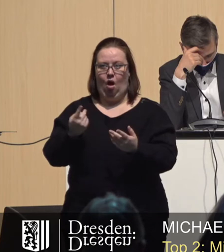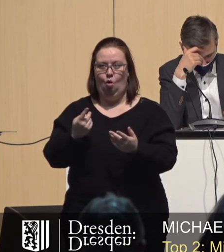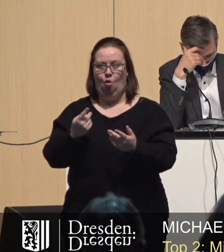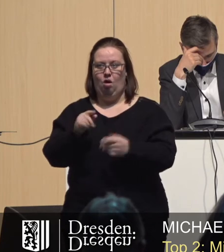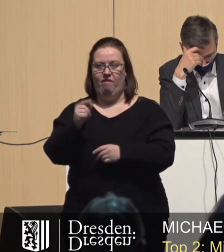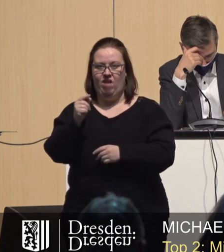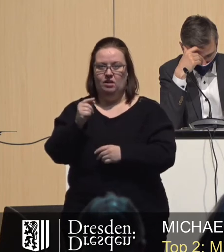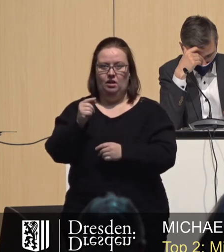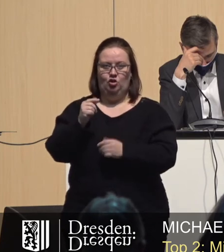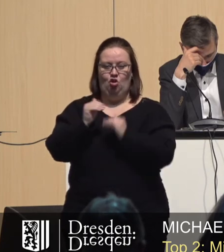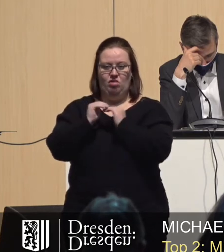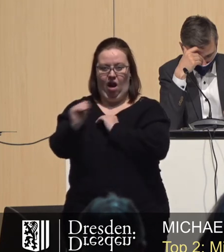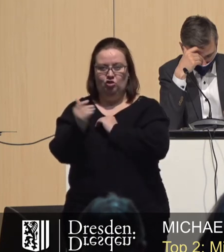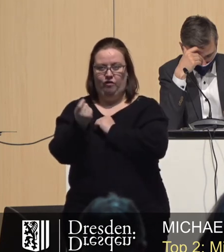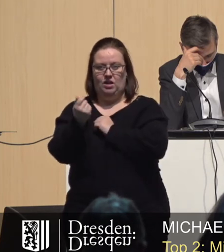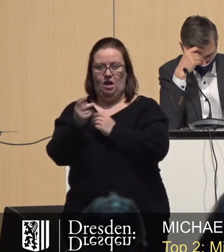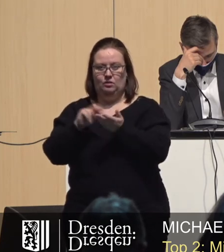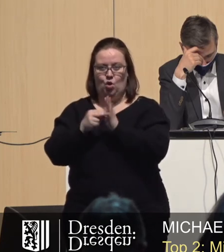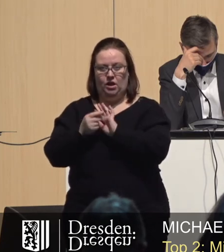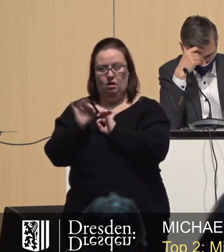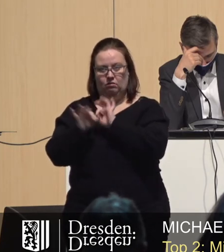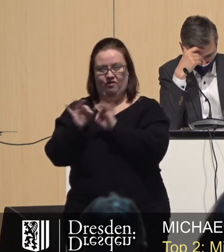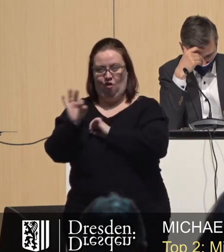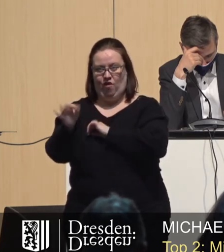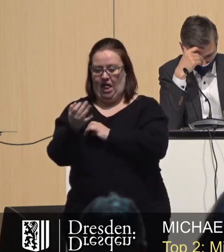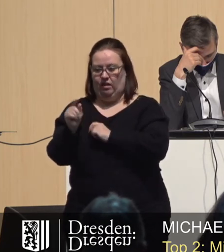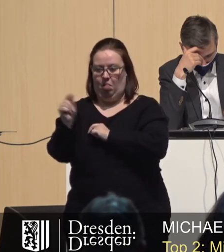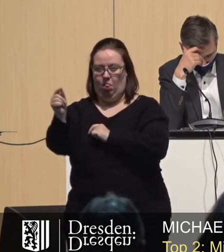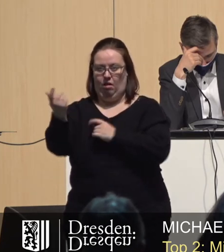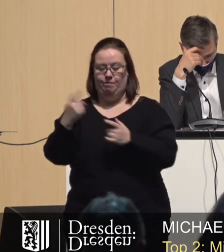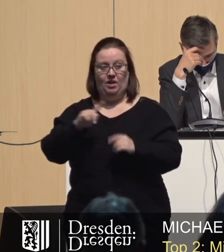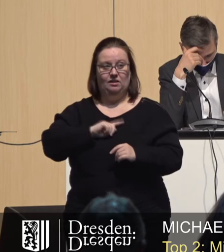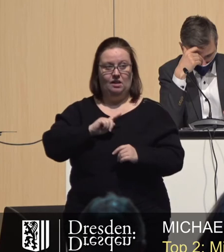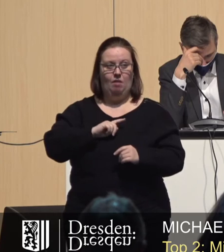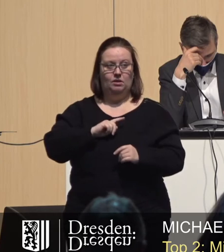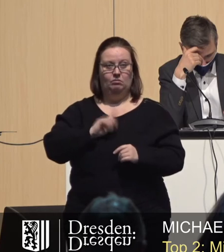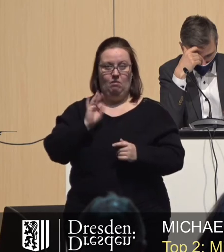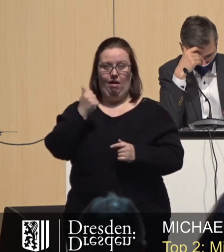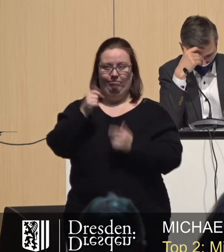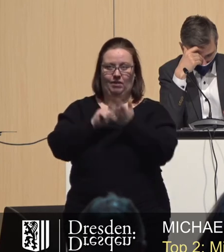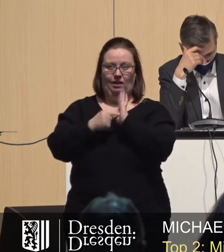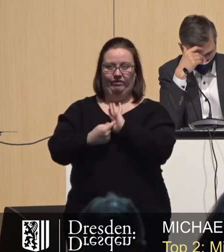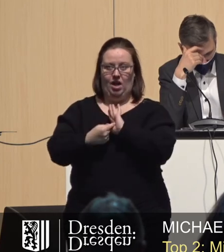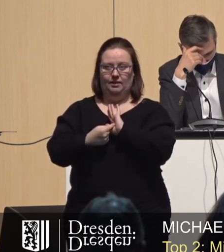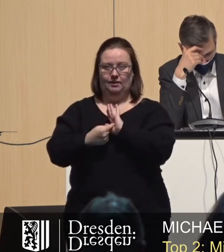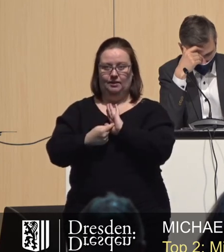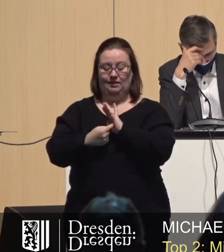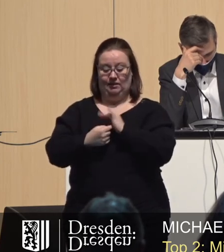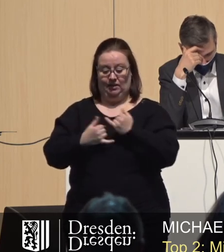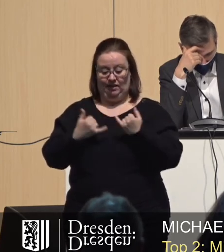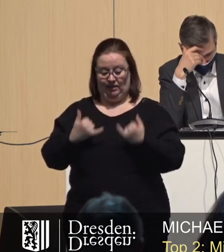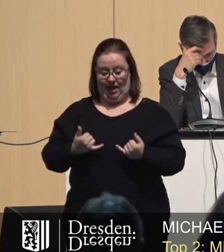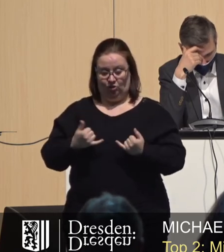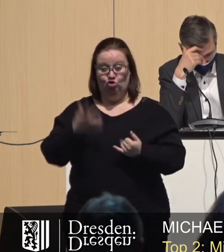wenig nachhaltige Finanzpolitik betrieben wird, dann gestatte ich mir mal den Hinweis, dass wir hier